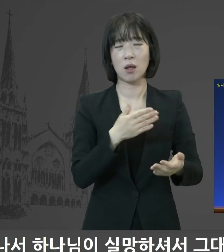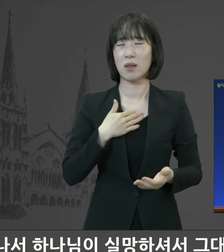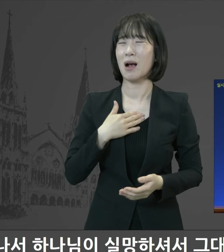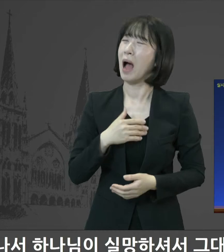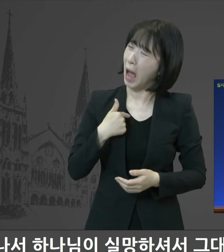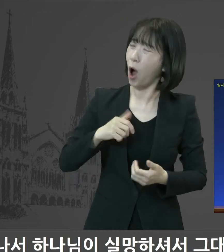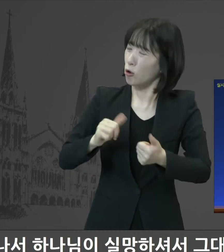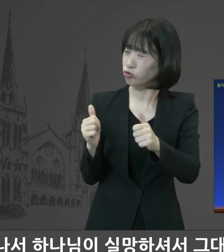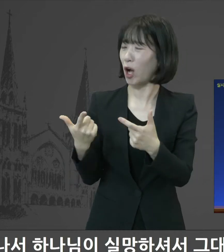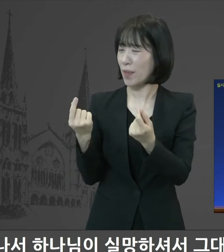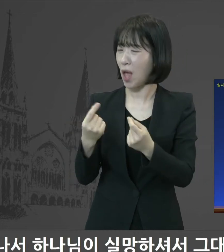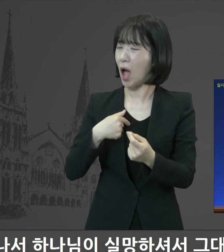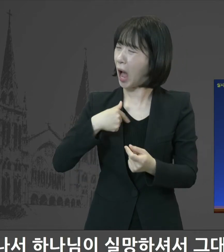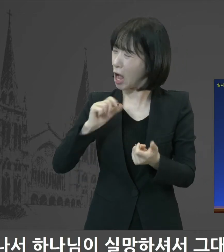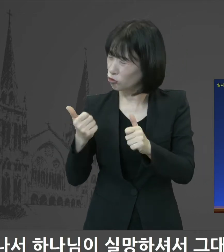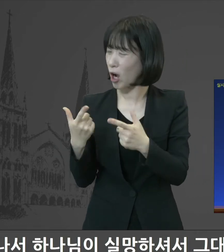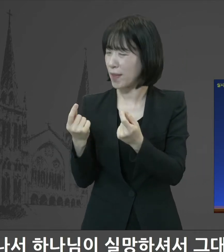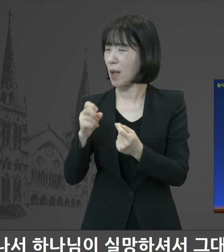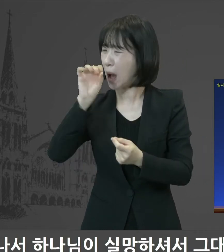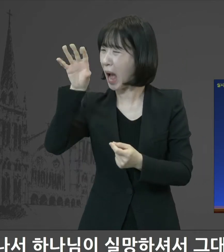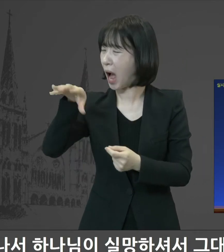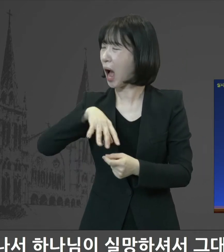그러면 죽을 환경에 두시겠다는 겁니다.